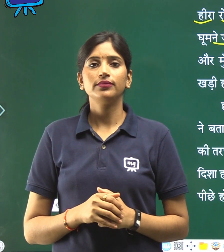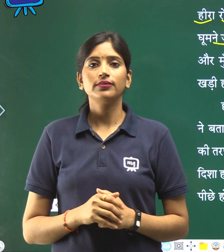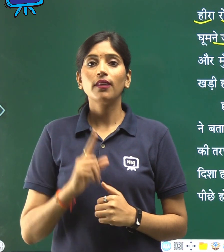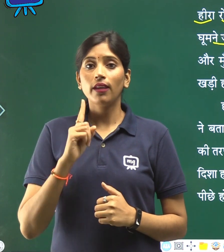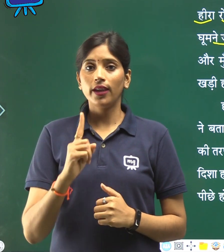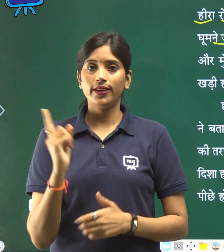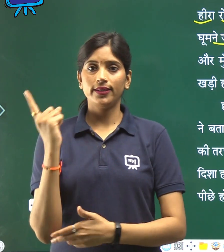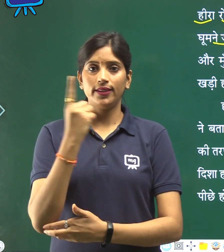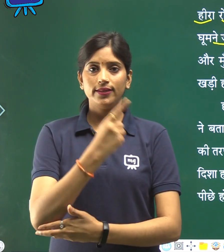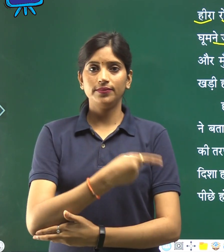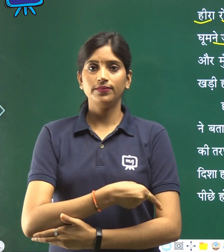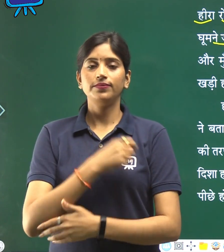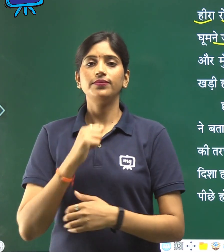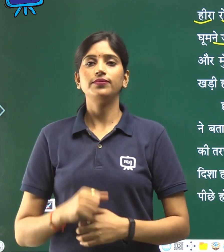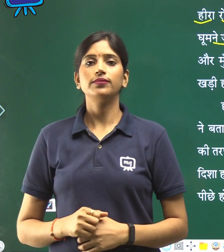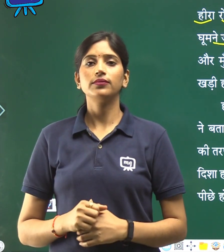एक दिन